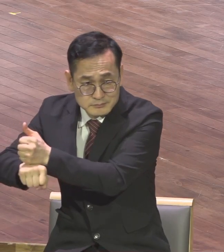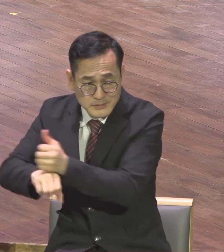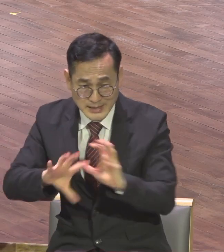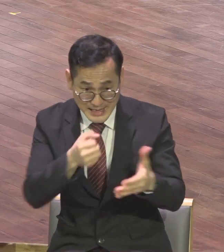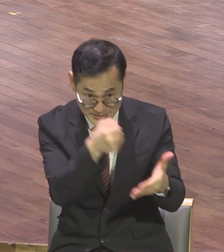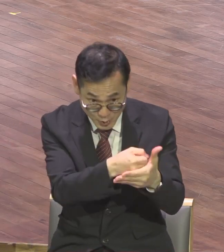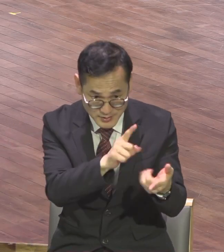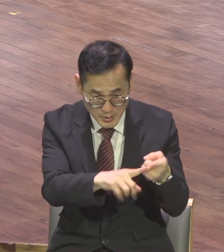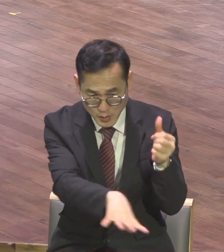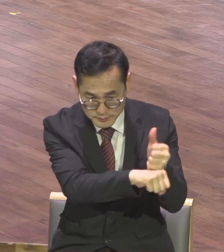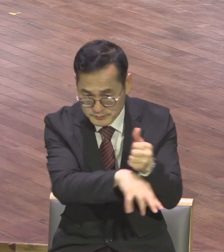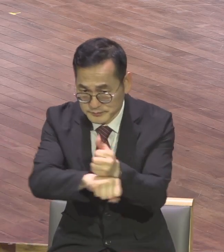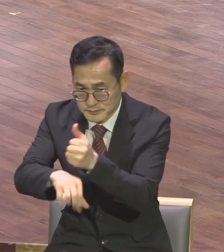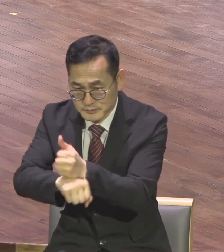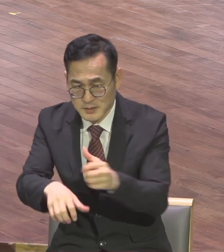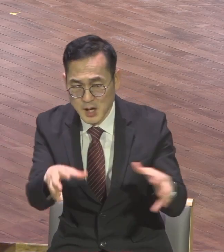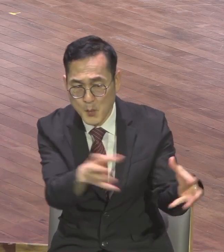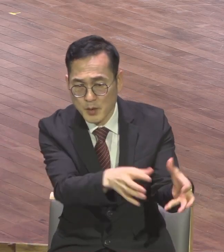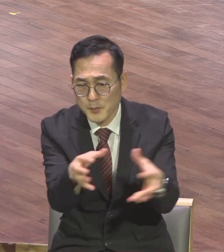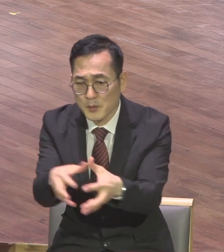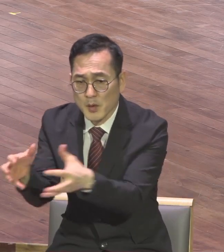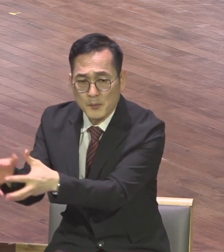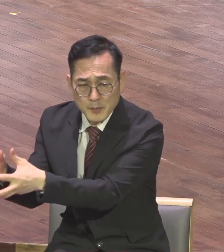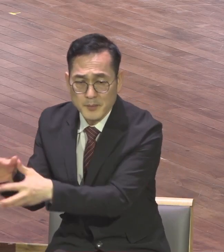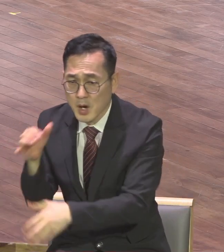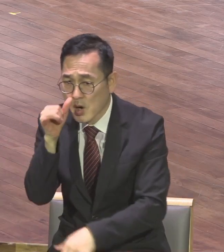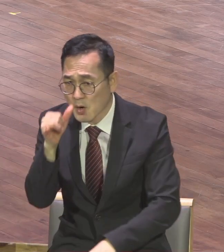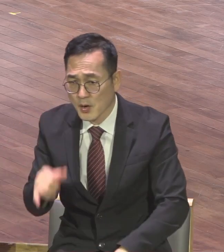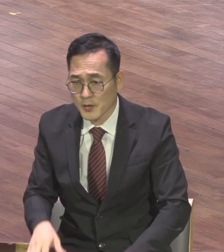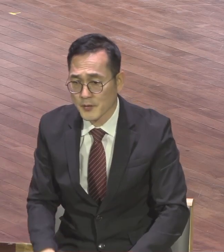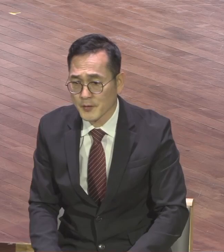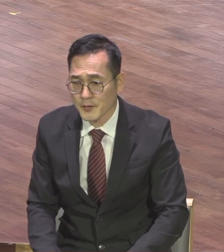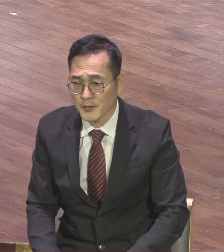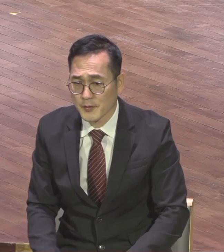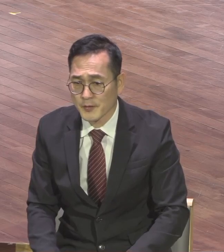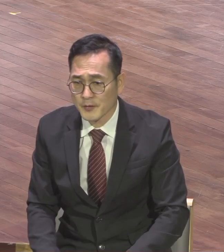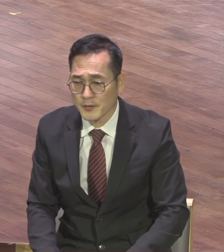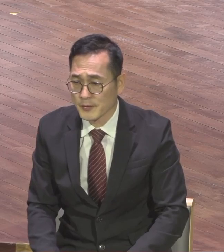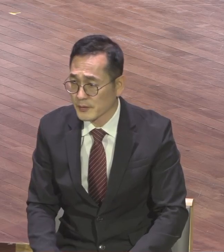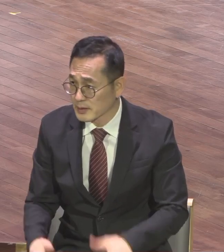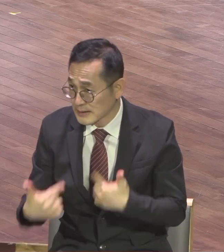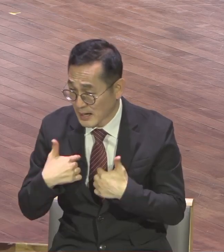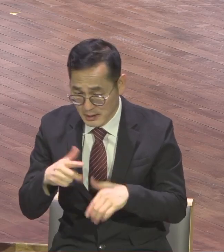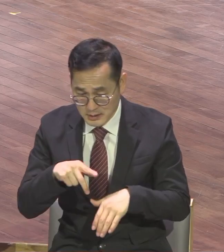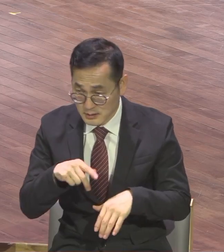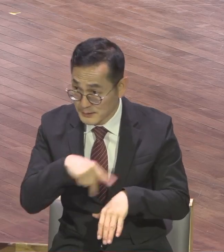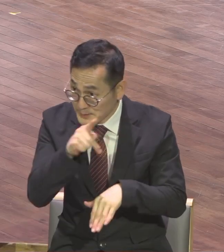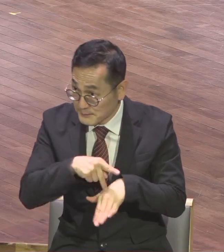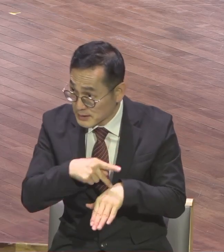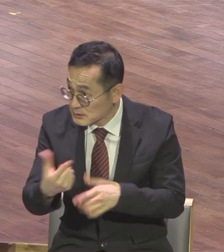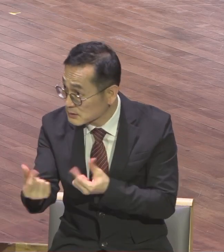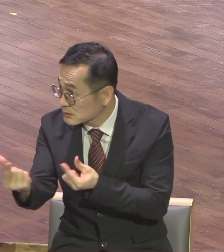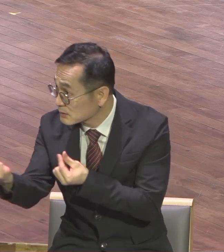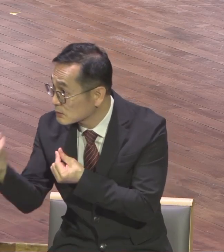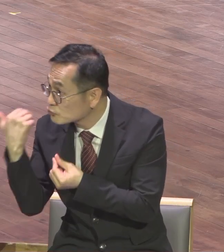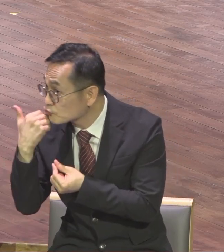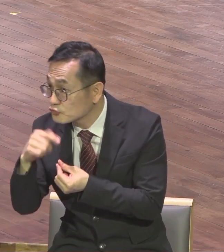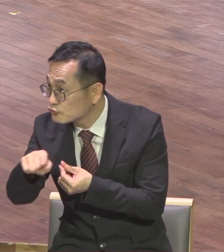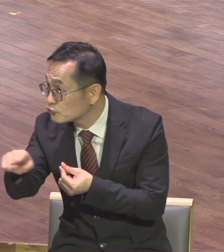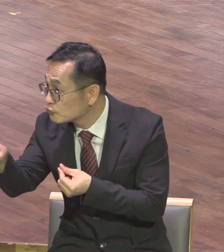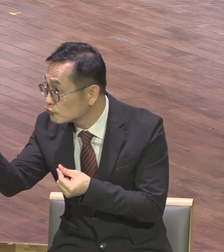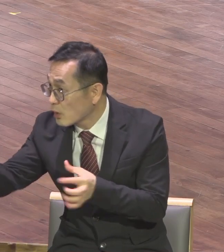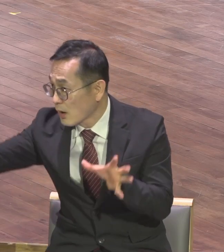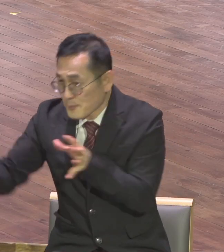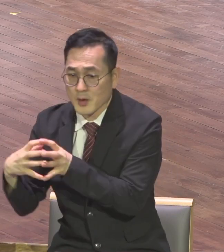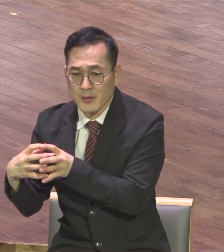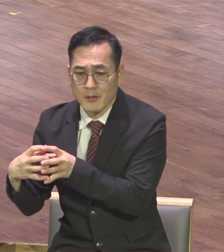지난 첫 주일 모임을 통해서 누가 나와 같은 대륙에 속해 있는가 하는 것을 이제 같이 나라를